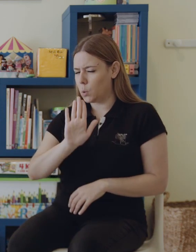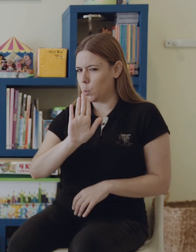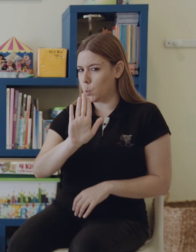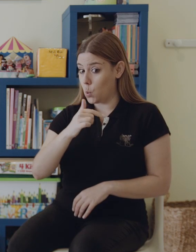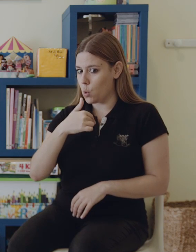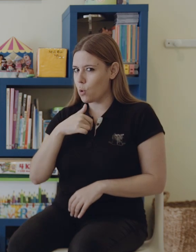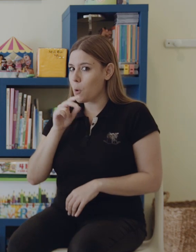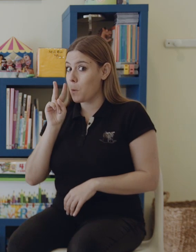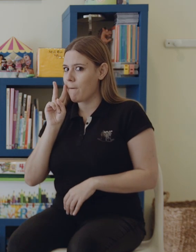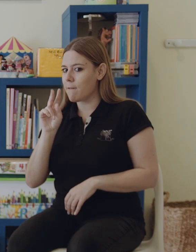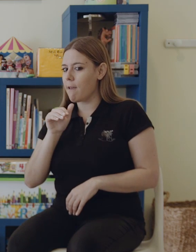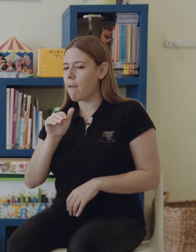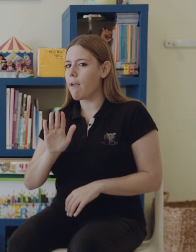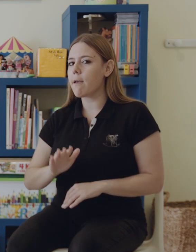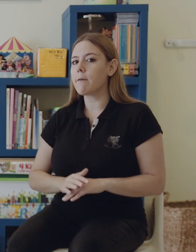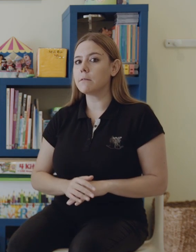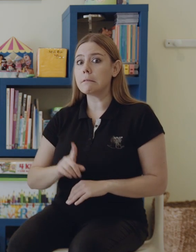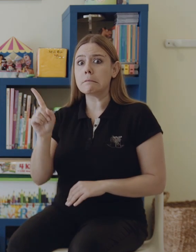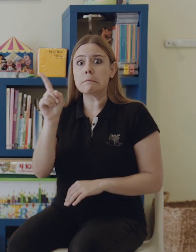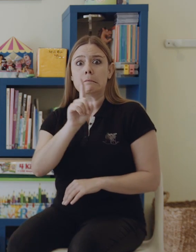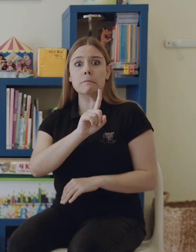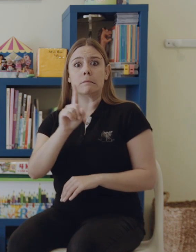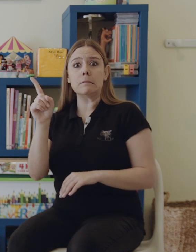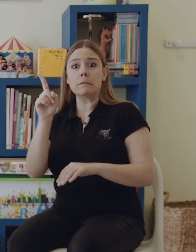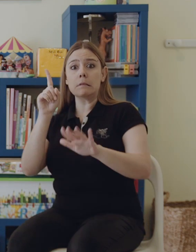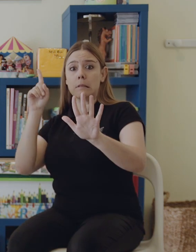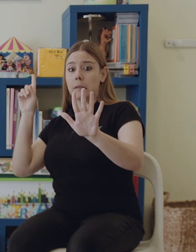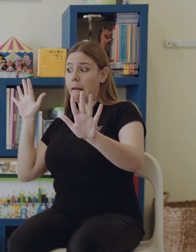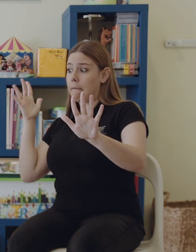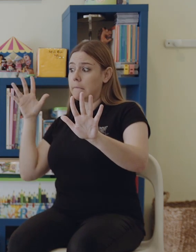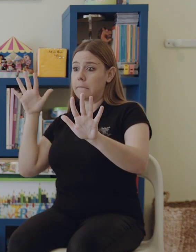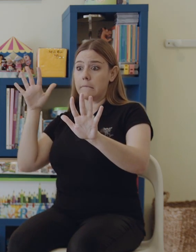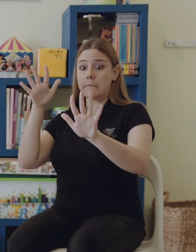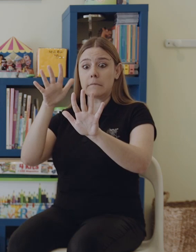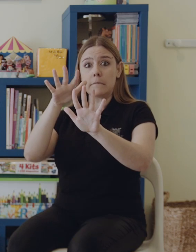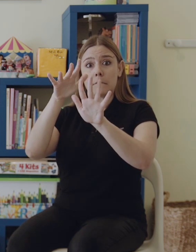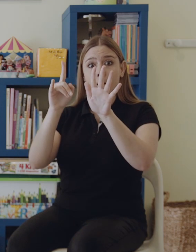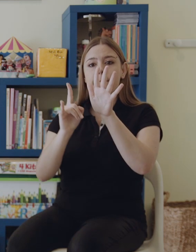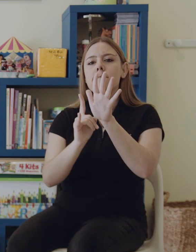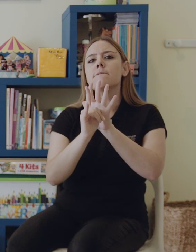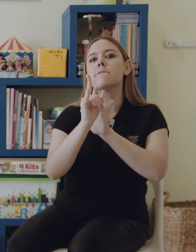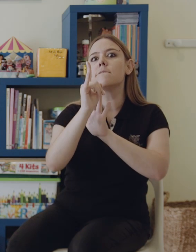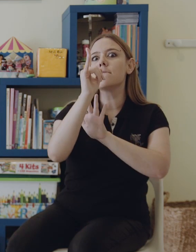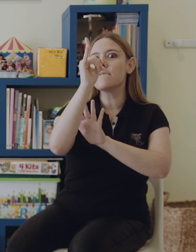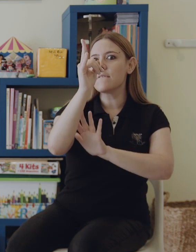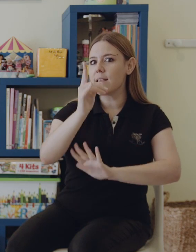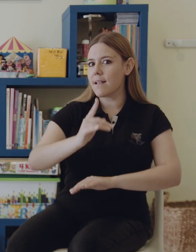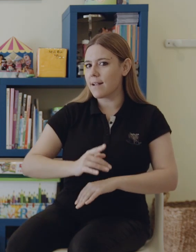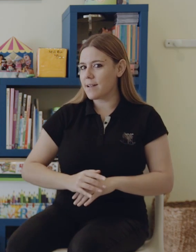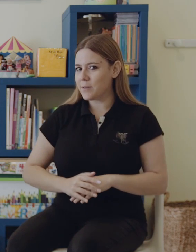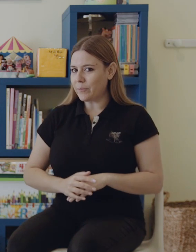Espera, vou ver num instante. Afinal é um gigante à sombra da tua